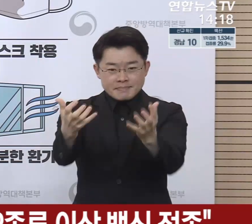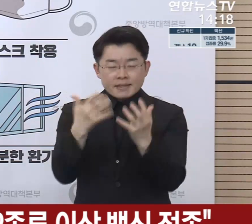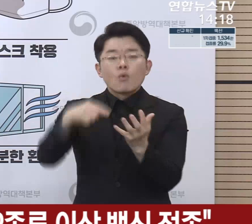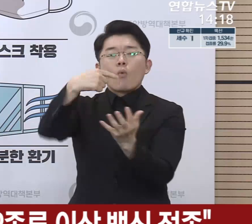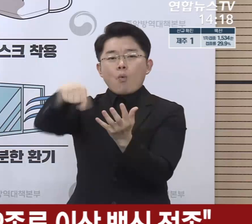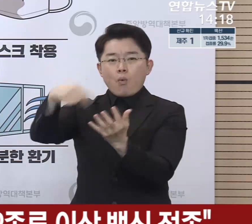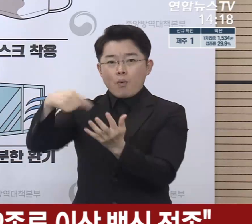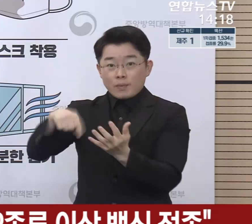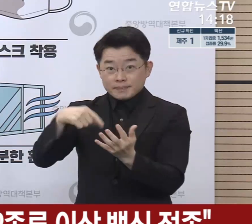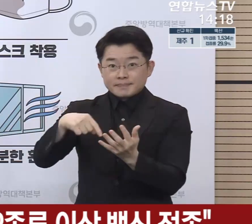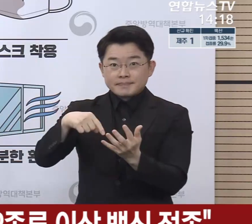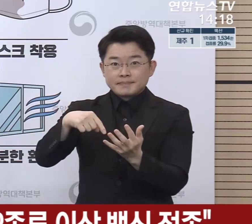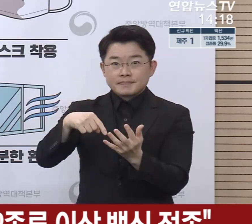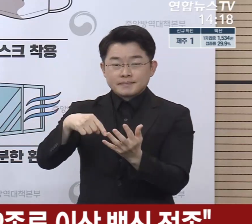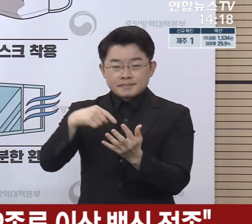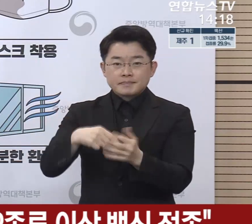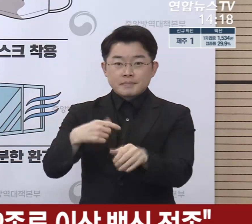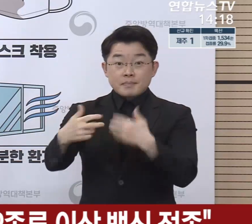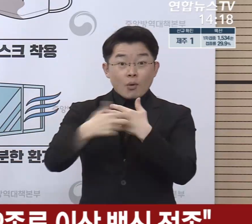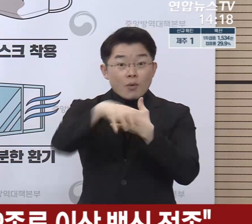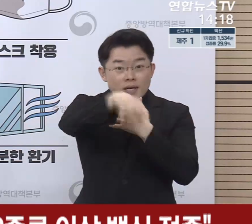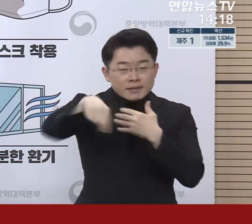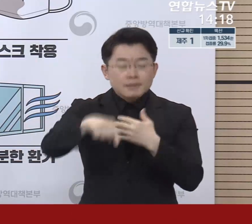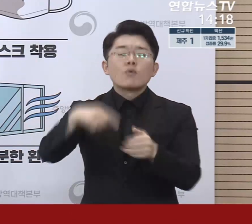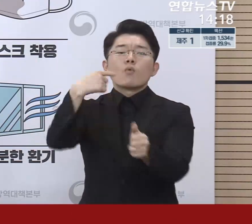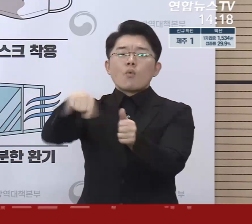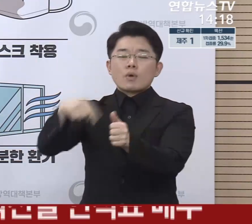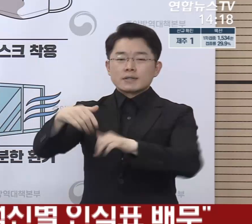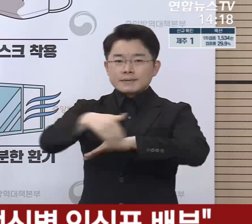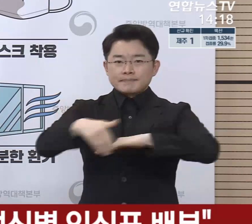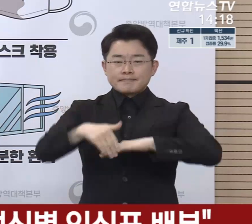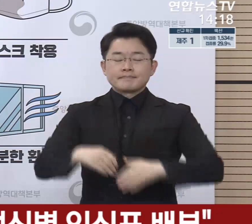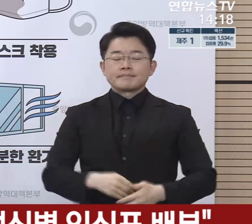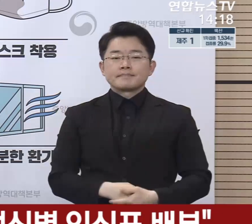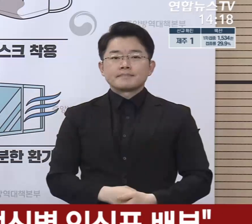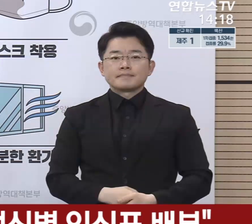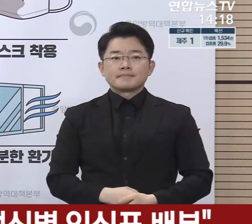의무 실시하는 등 위탁의료기관의 교육을 강화하겠습니다.